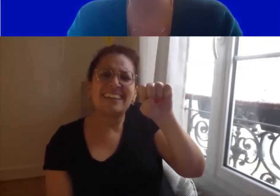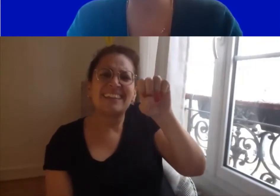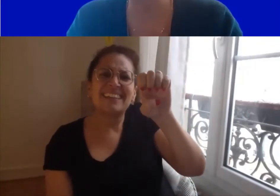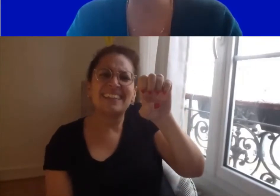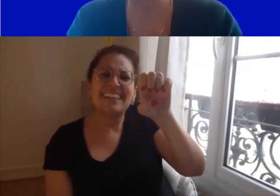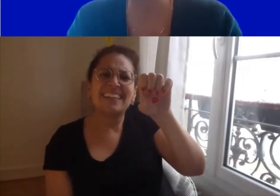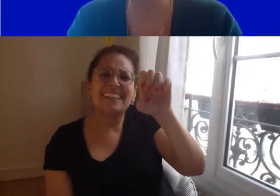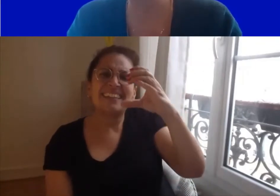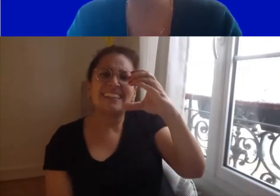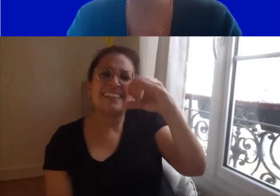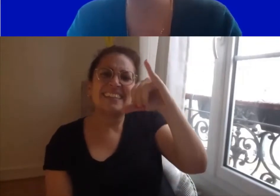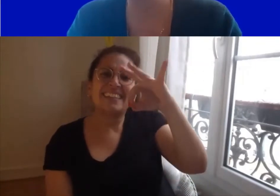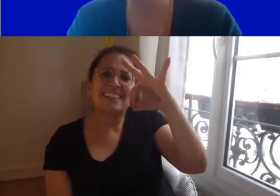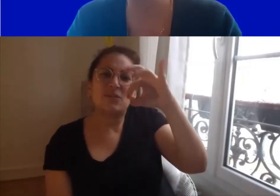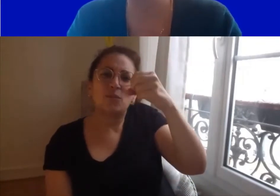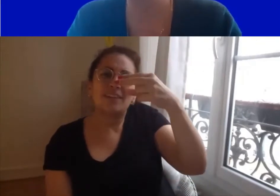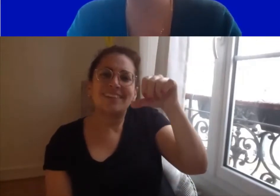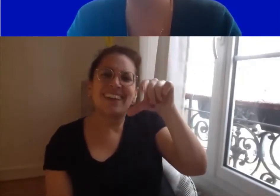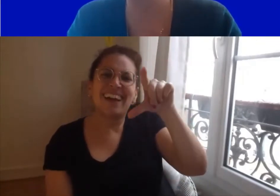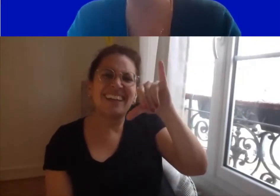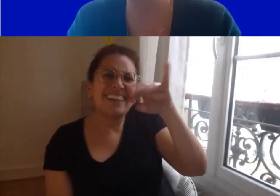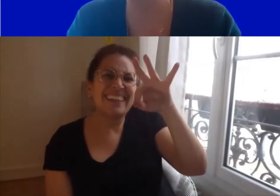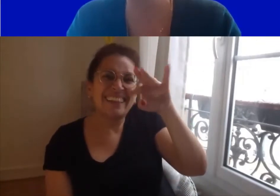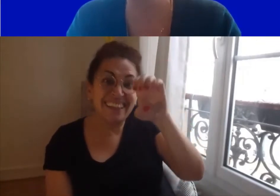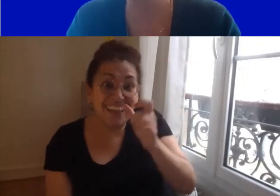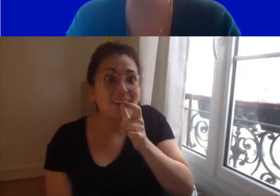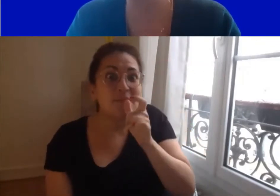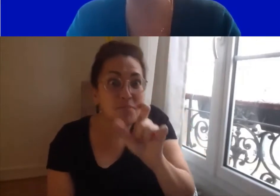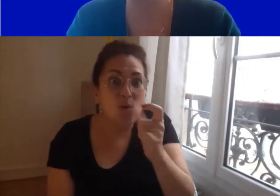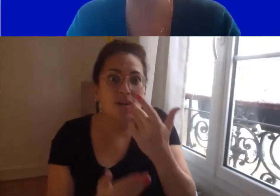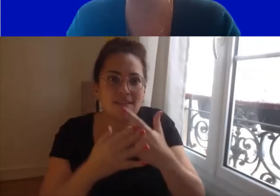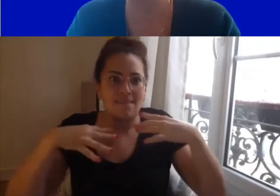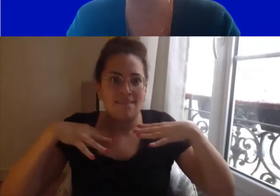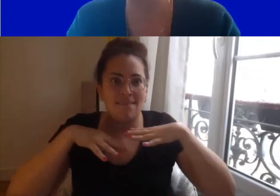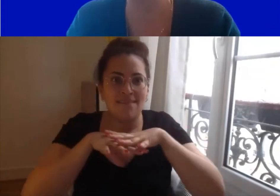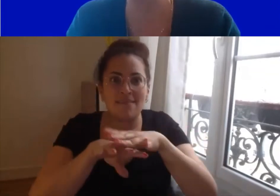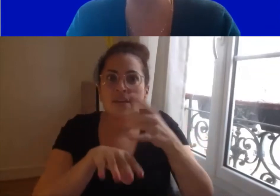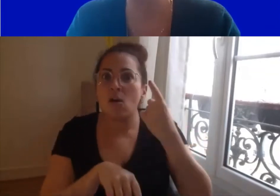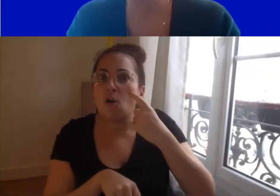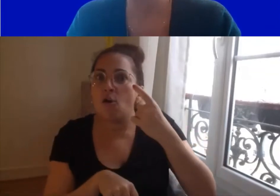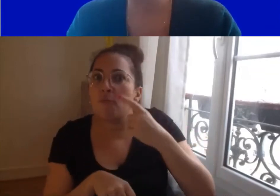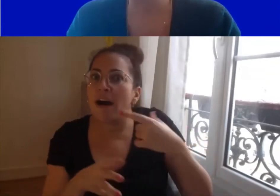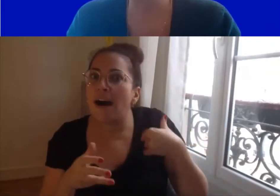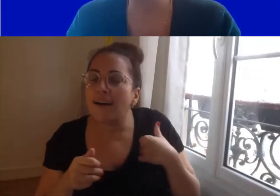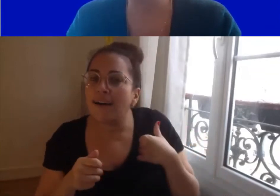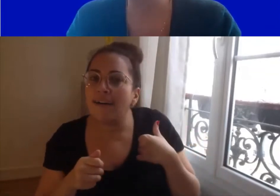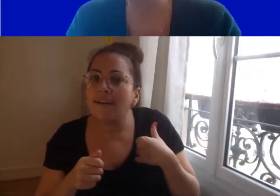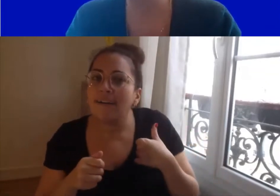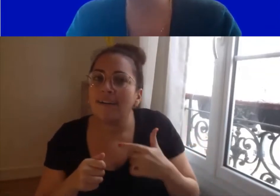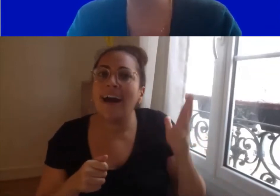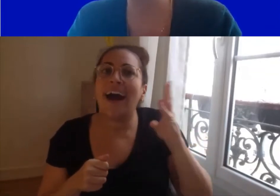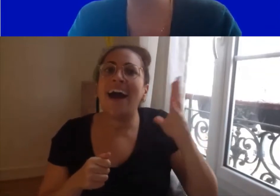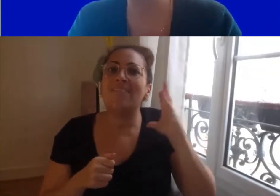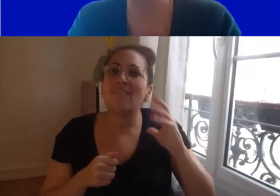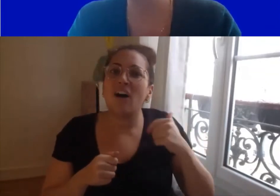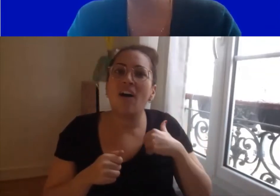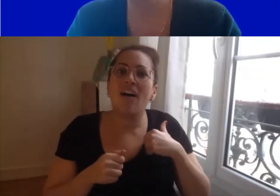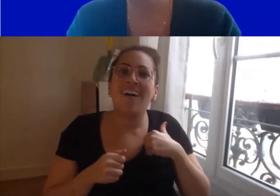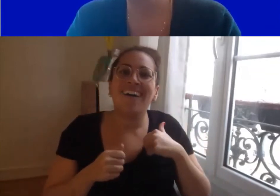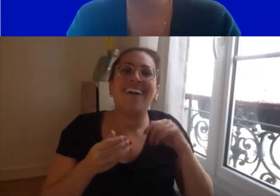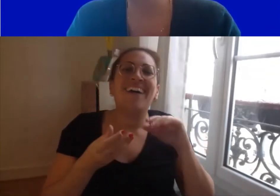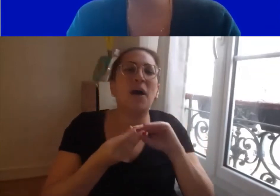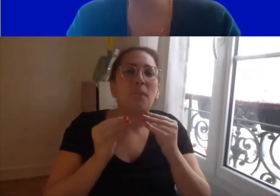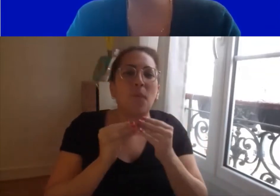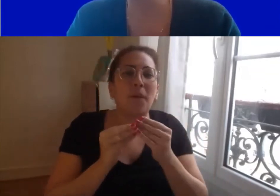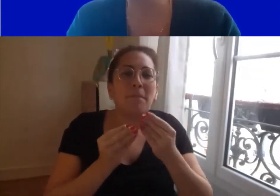a entendu parler et effectivement on voit le renforcement et la multiplication et non pas seulement l'addition des difficultés pour les personnes concernées